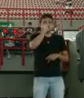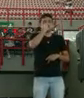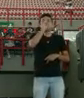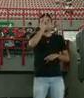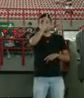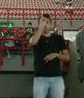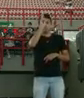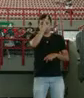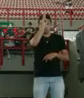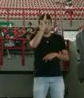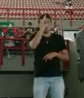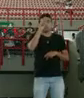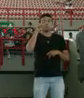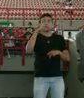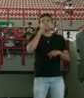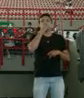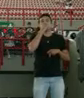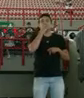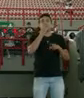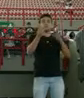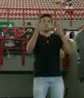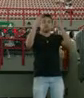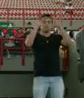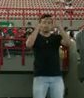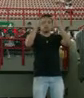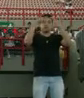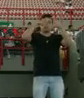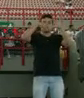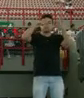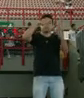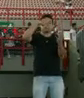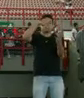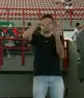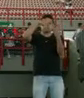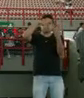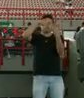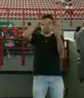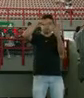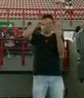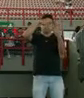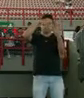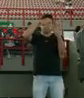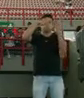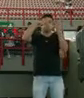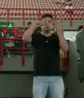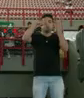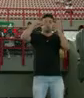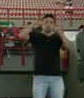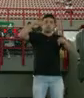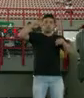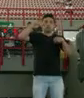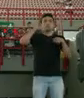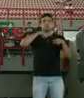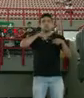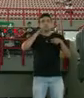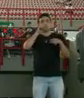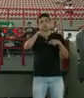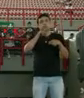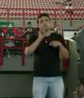Alcoólica, o álcool vai lá na tua hipófise e impede a hipófise de secretar o